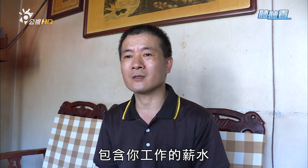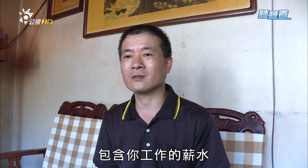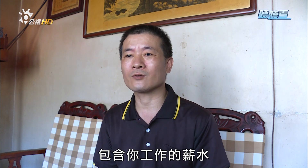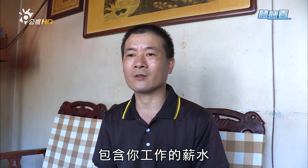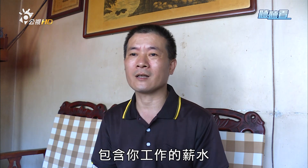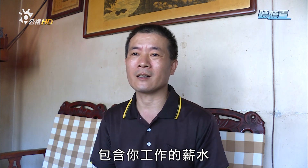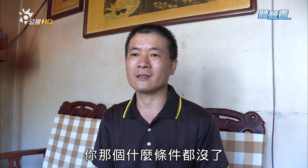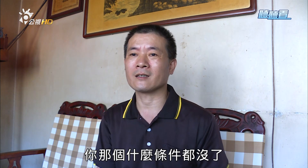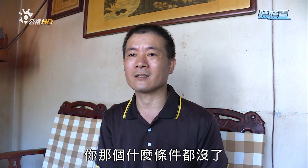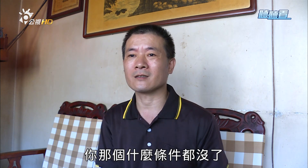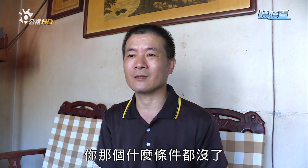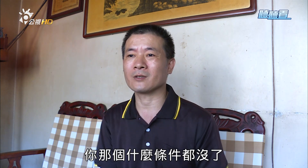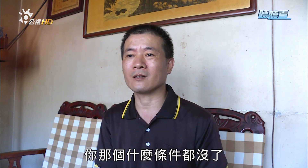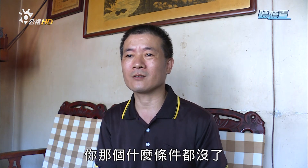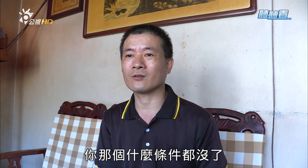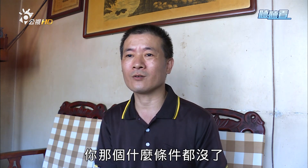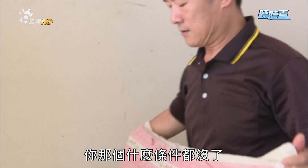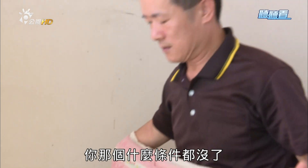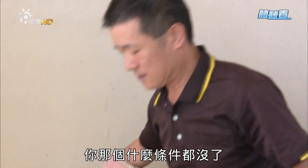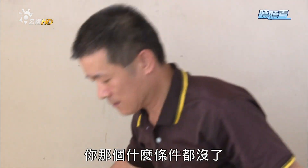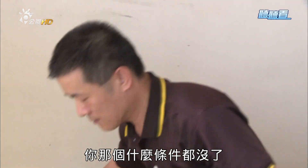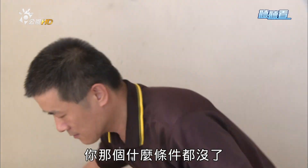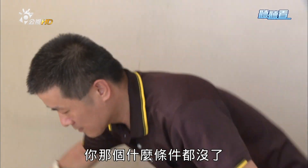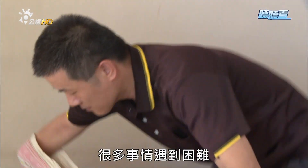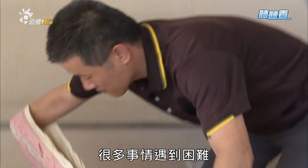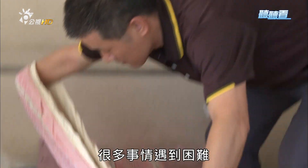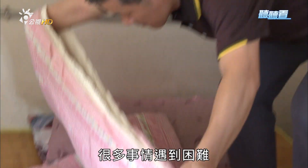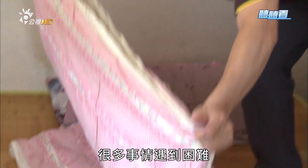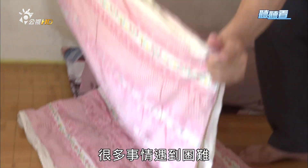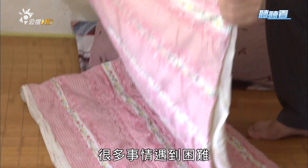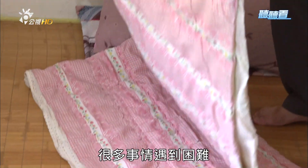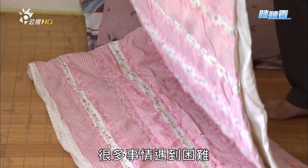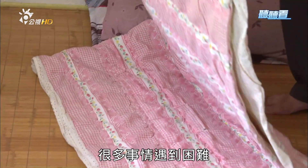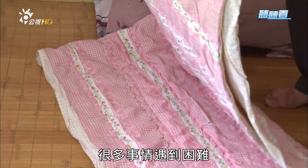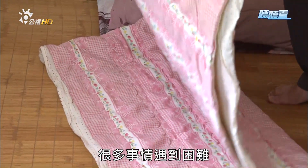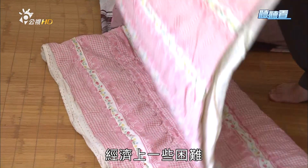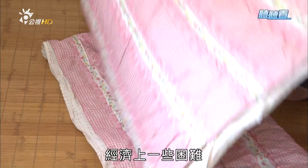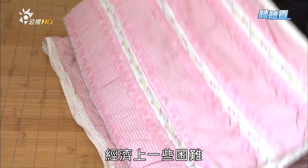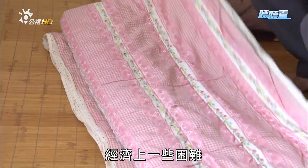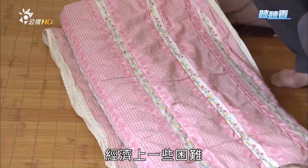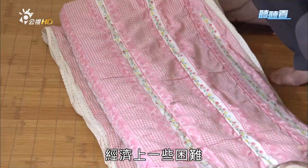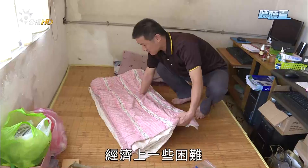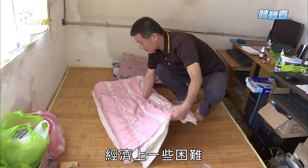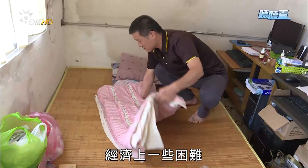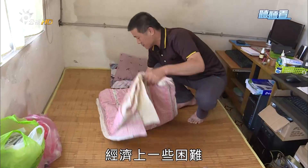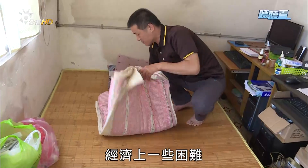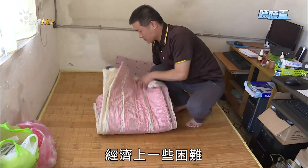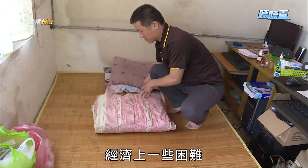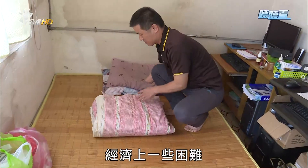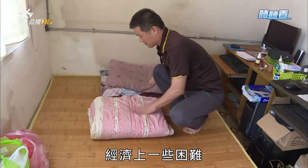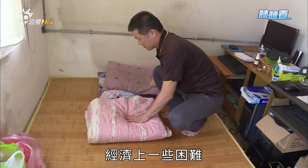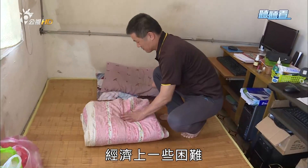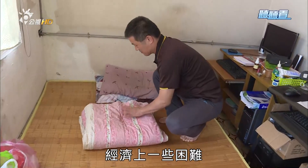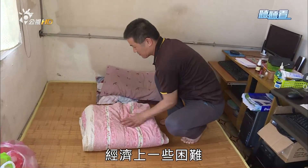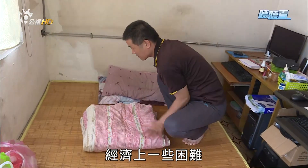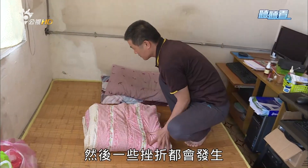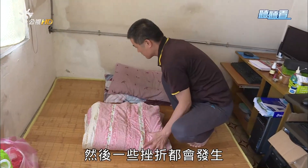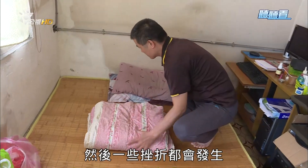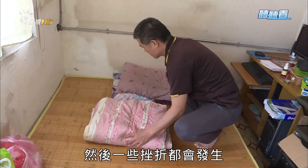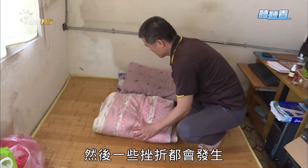薪水啦，你那个什么条件都没了。很多事情遇到困难，经济上一些困难，然后一些